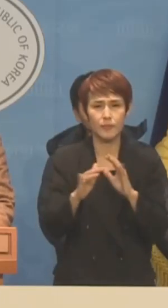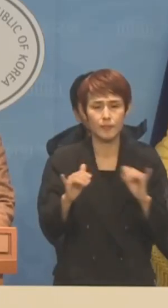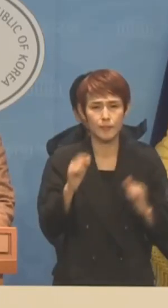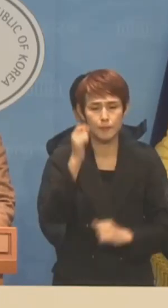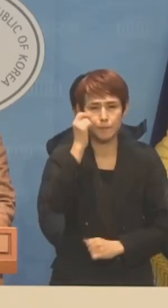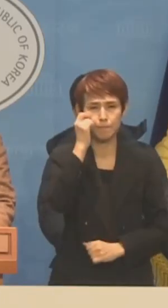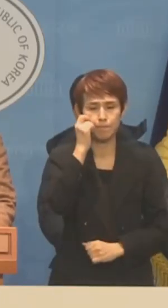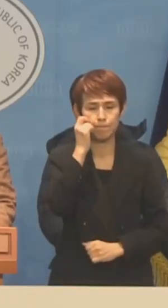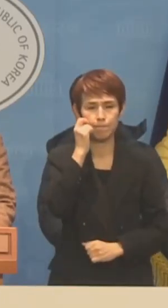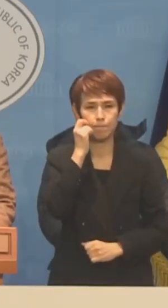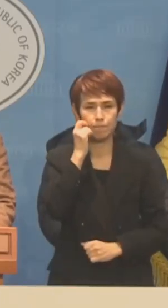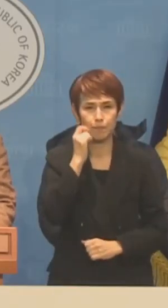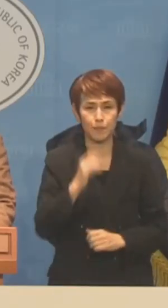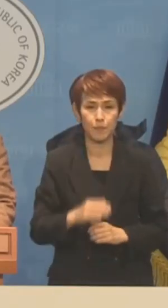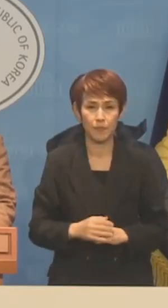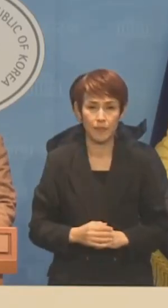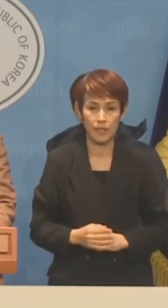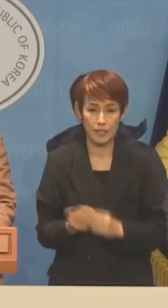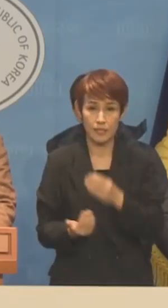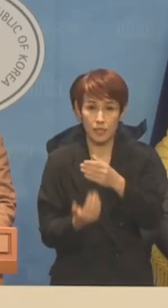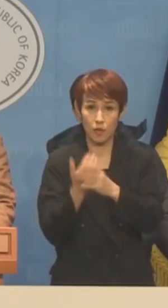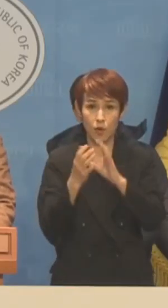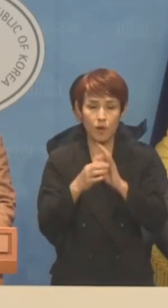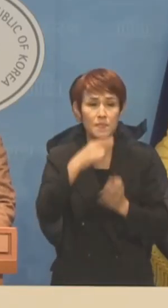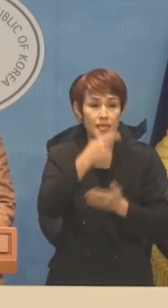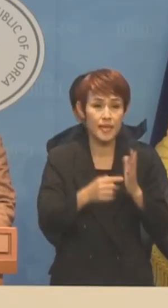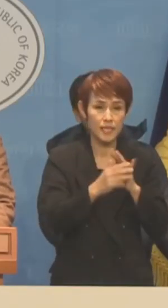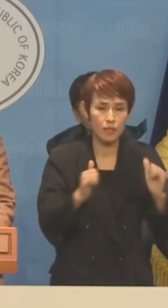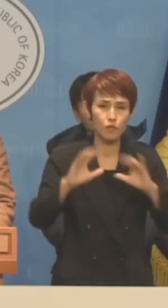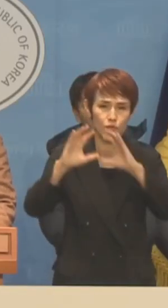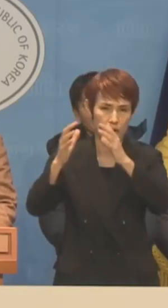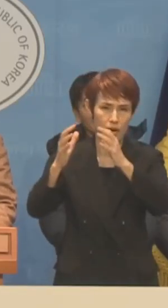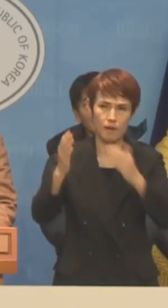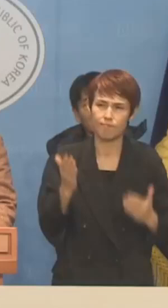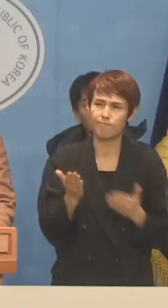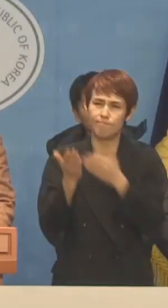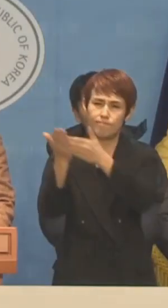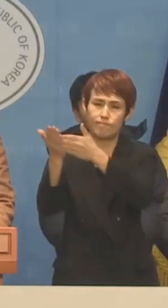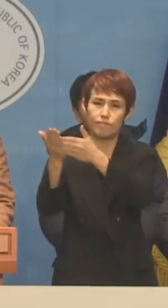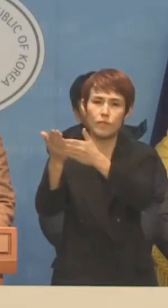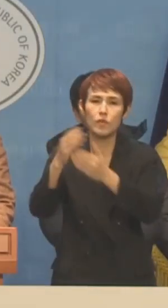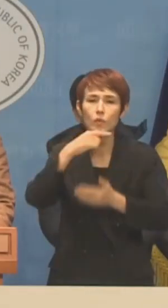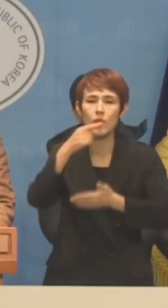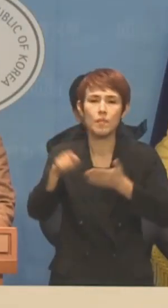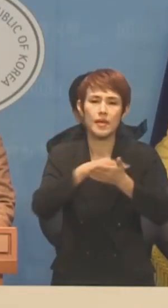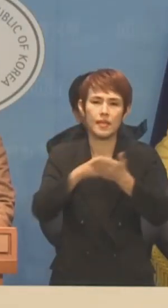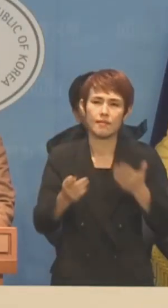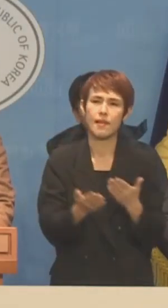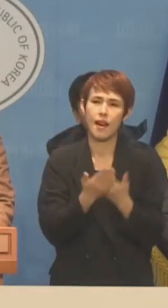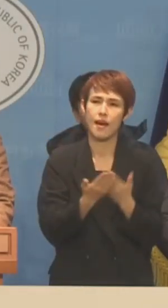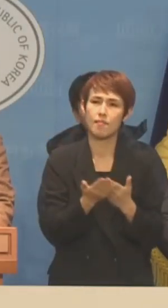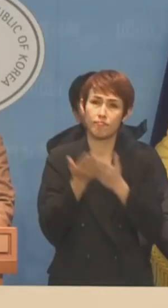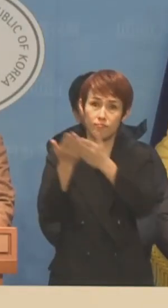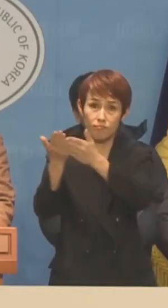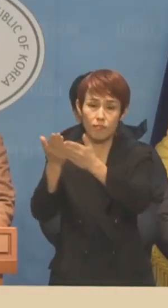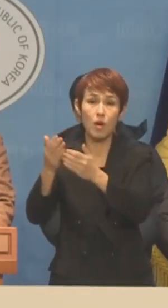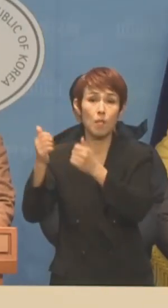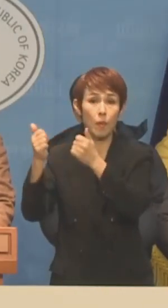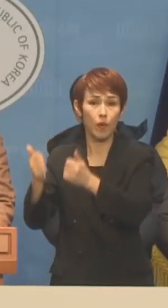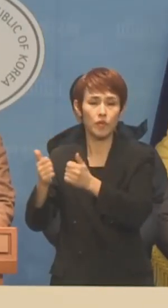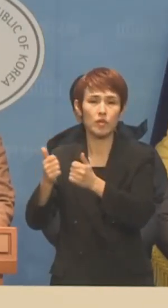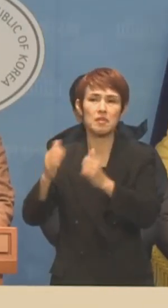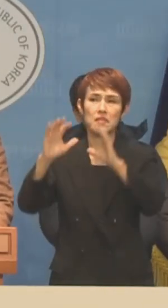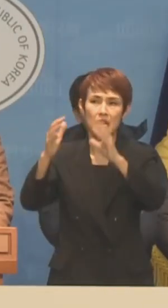표합니다. 이 사건에 대해 올해 피해자들이 국가를 대상으로 제기한 손해배상 청구 소송에서 법원이 국가의